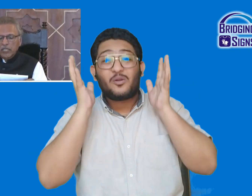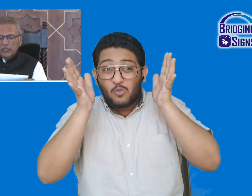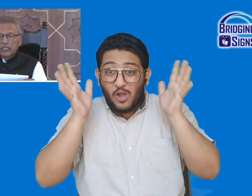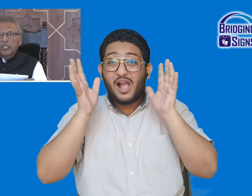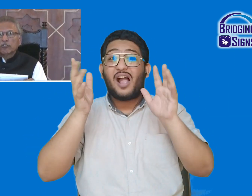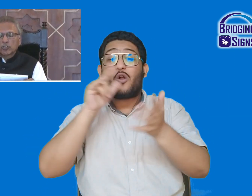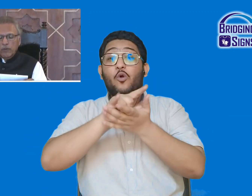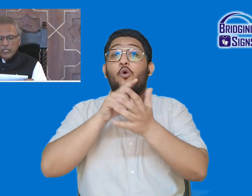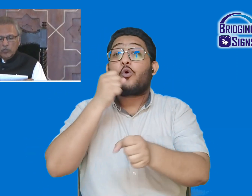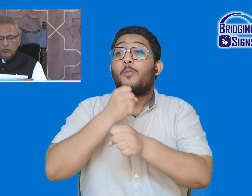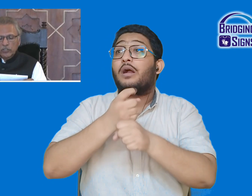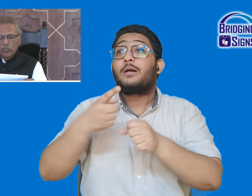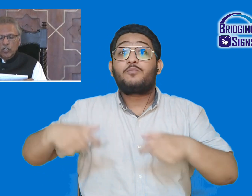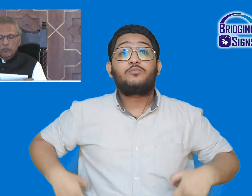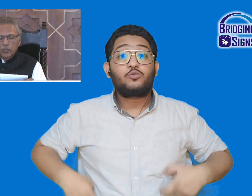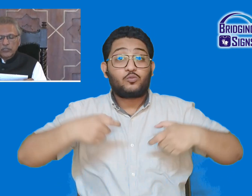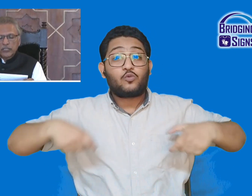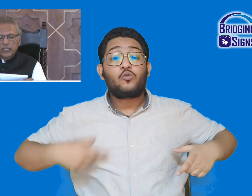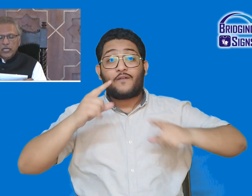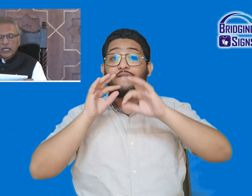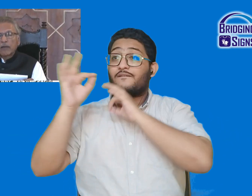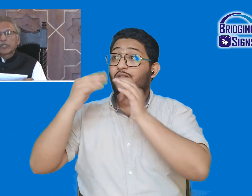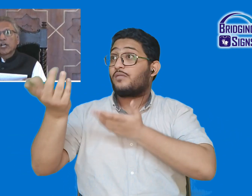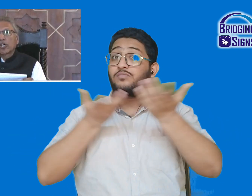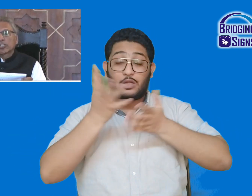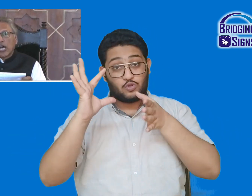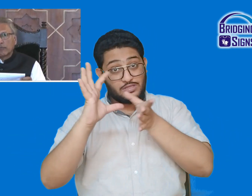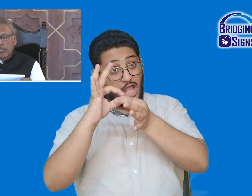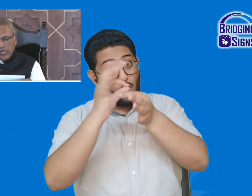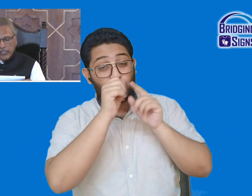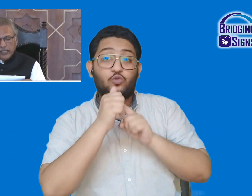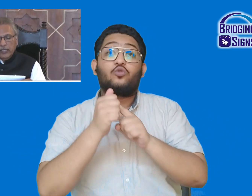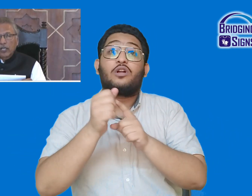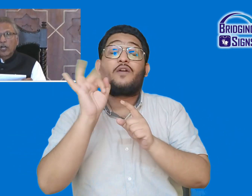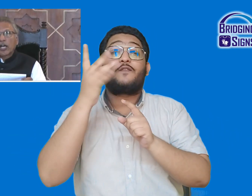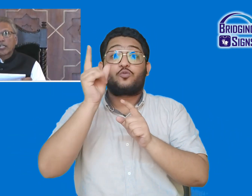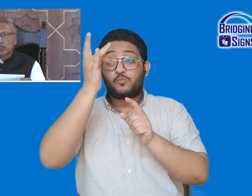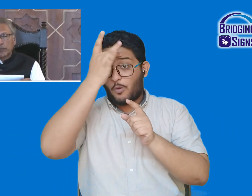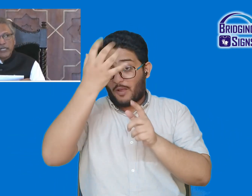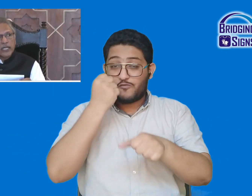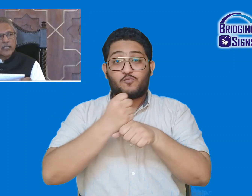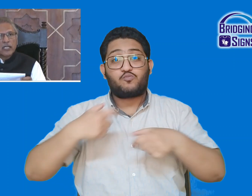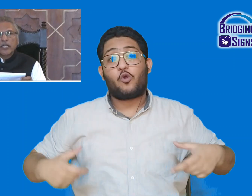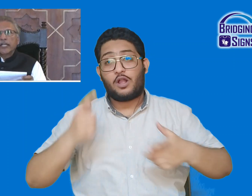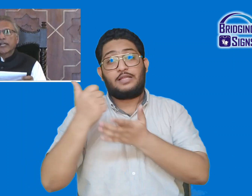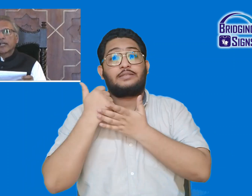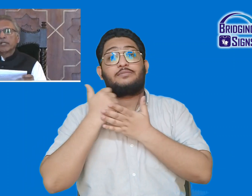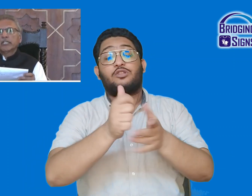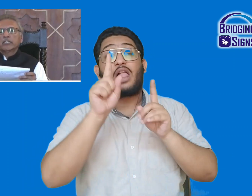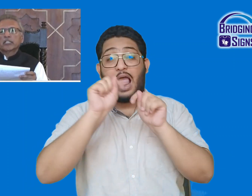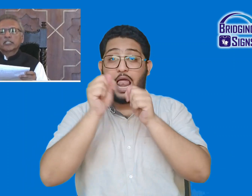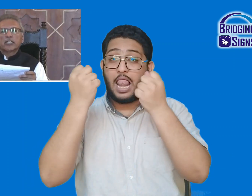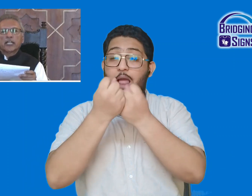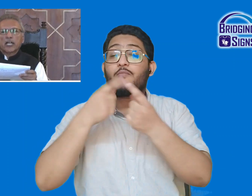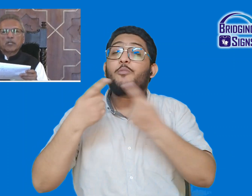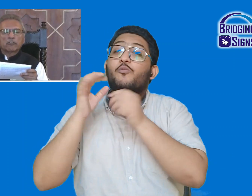خطیب ضلعی و صوبائی حکومتوں اور پولیس سے رابطہ اور تعاون رکھیں, اور ہر صوبے کے اندر ایک کمیٹی